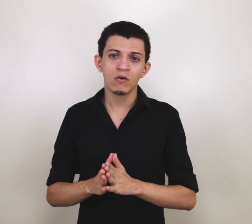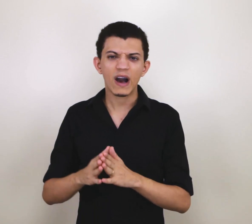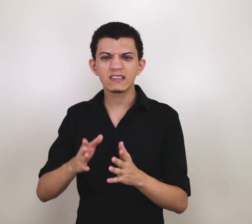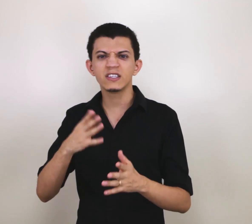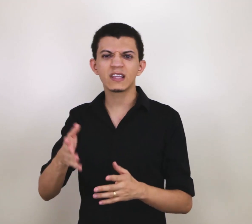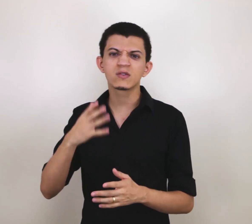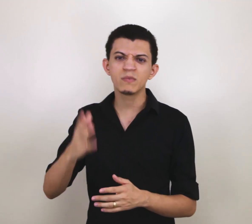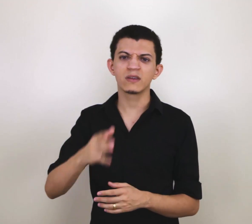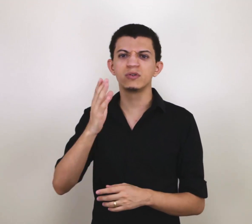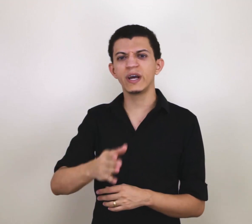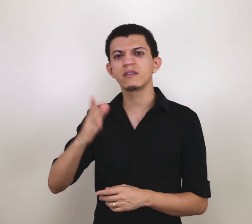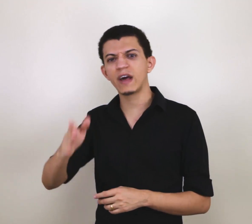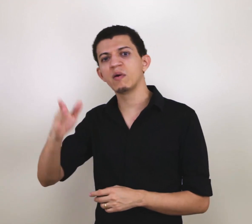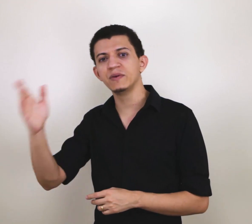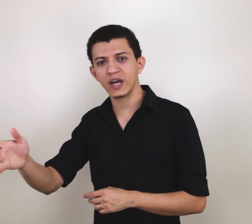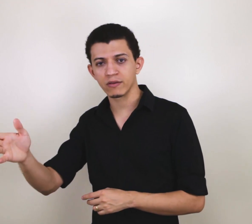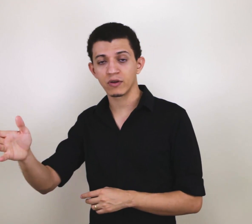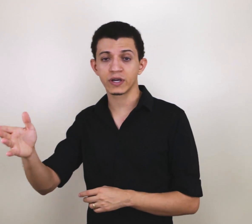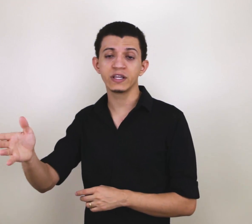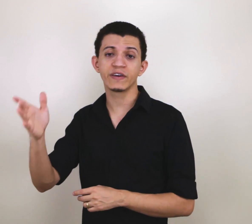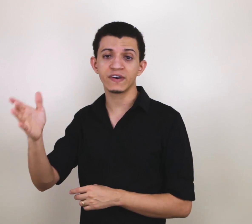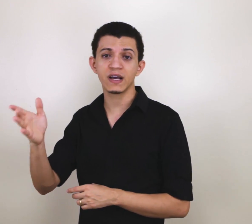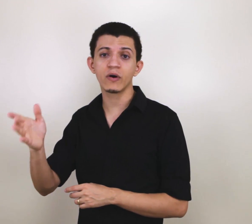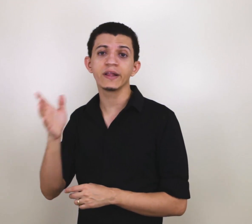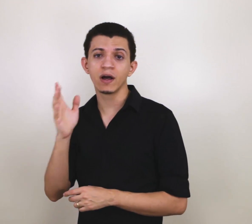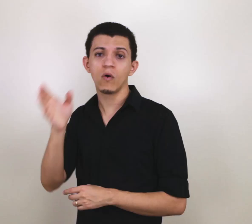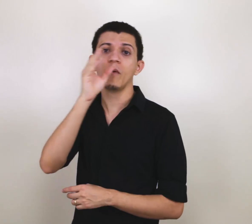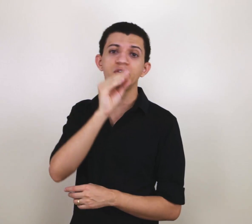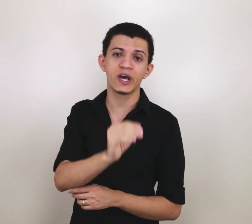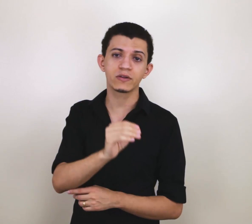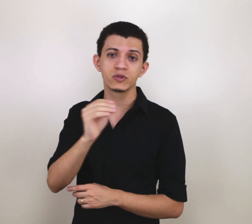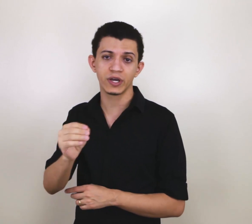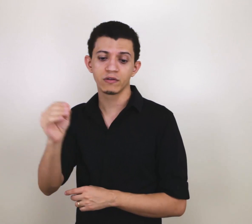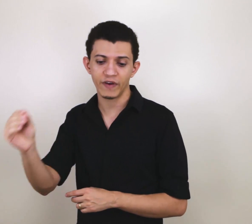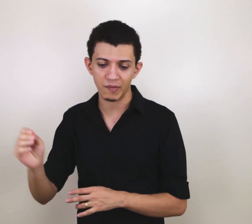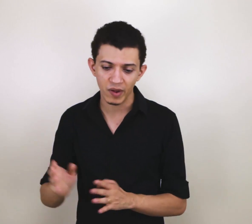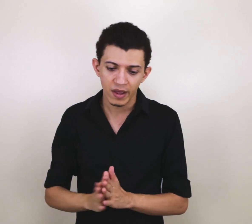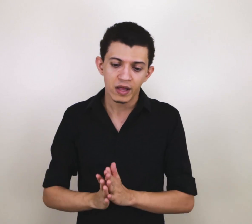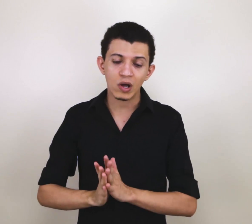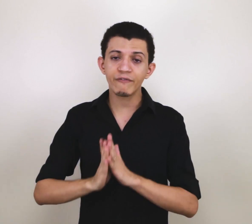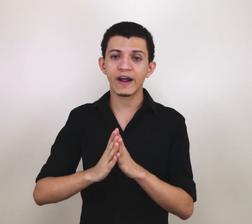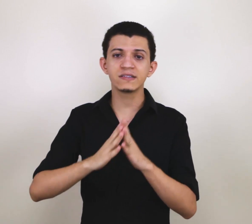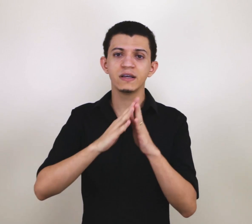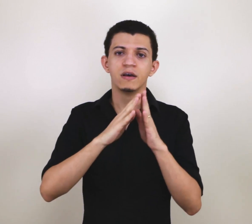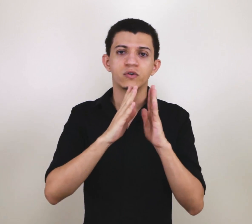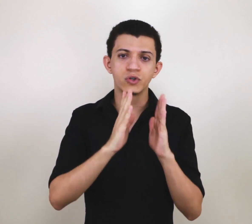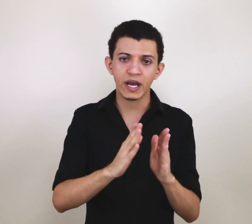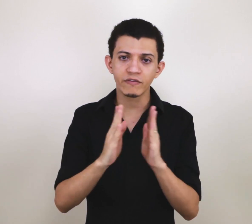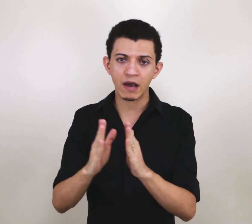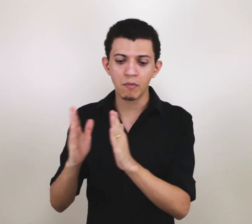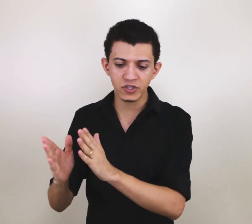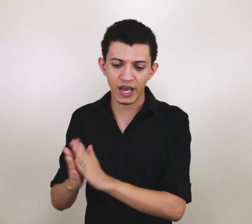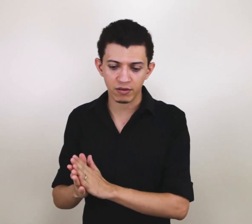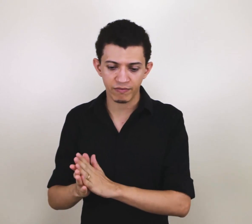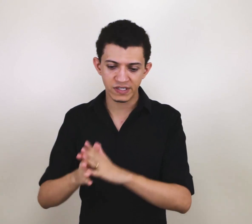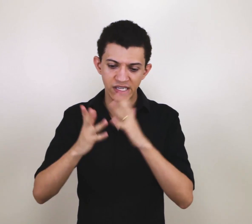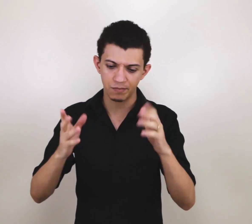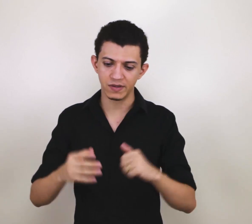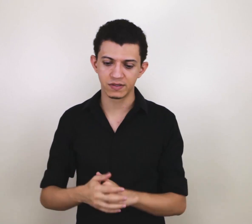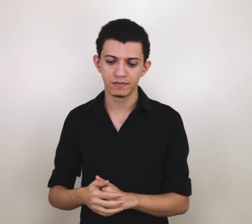caso, a gente está acostumado, sujeito, verbo, objeto. Só que a gente vai fazer agora, então, objeto, sujeito, verbo. Então, a frase sujeito, verbo, objeto. Simples.